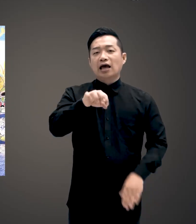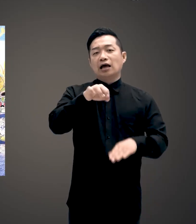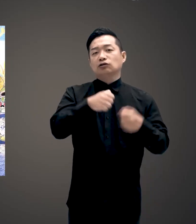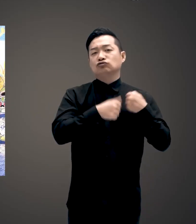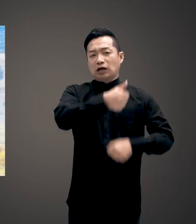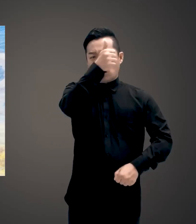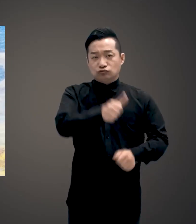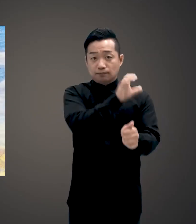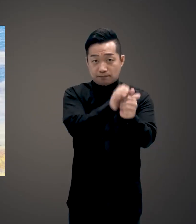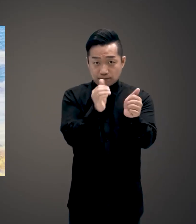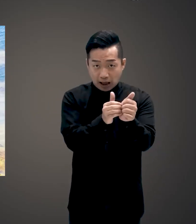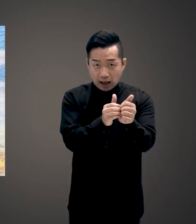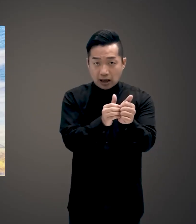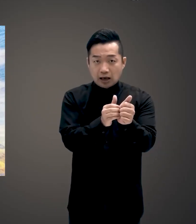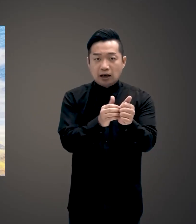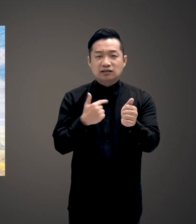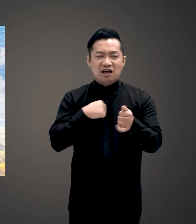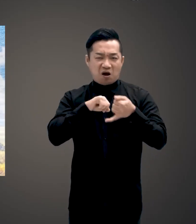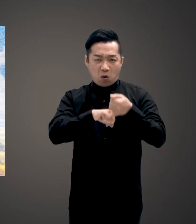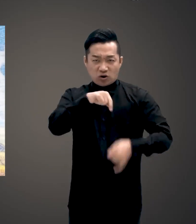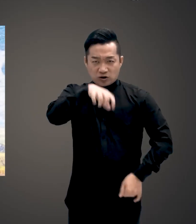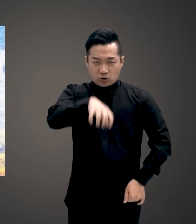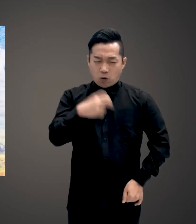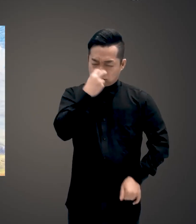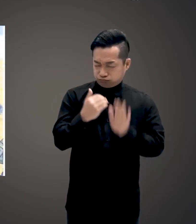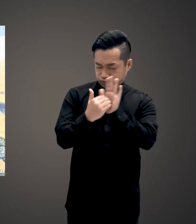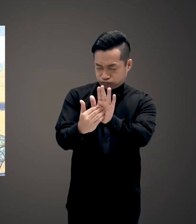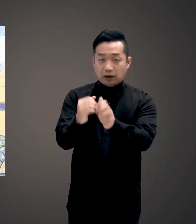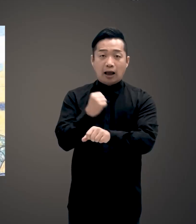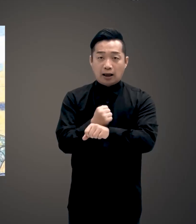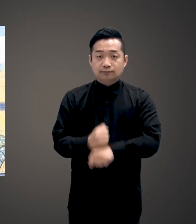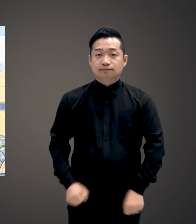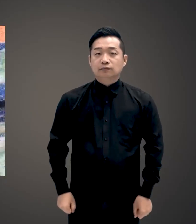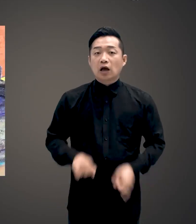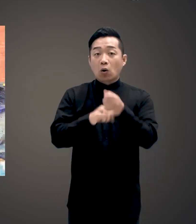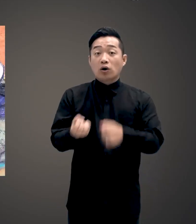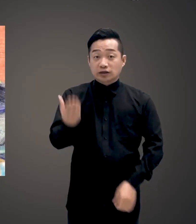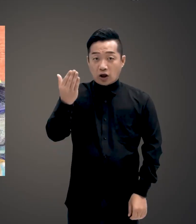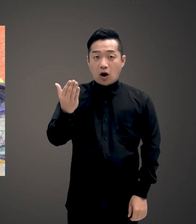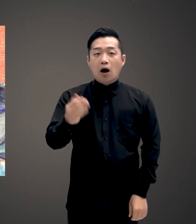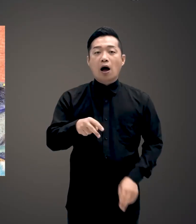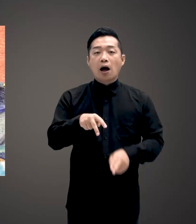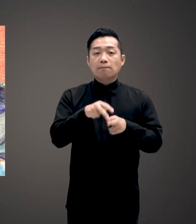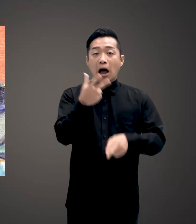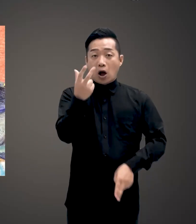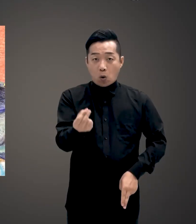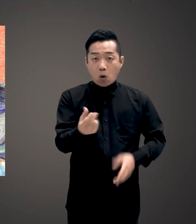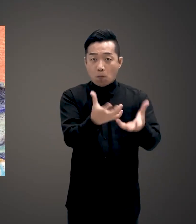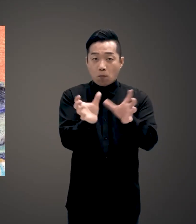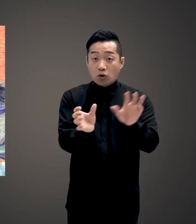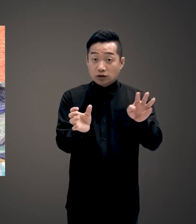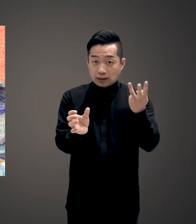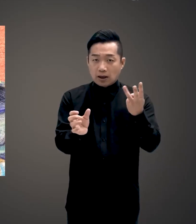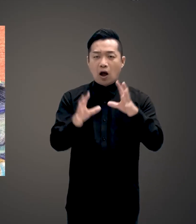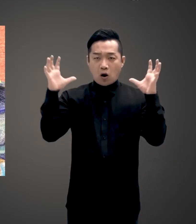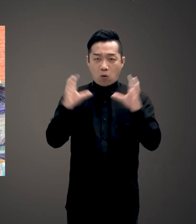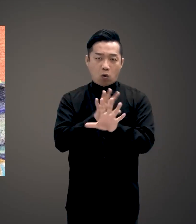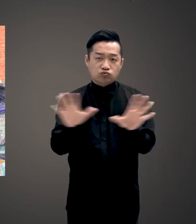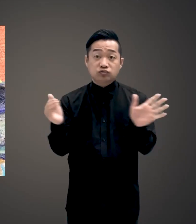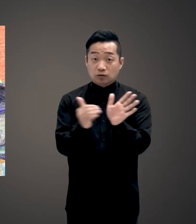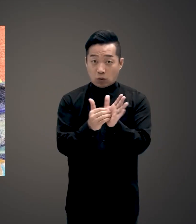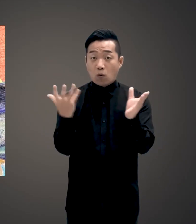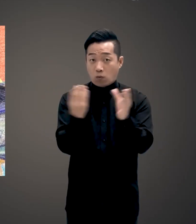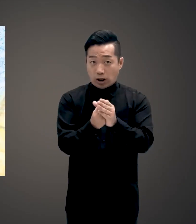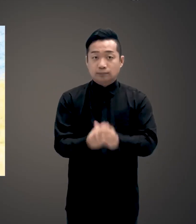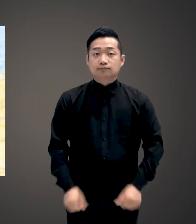맡겨졌습니다. 네, 반드시! 이 갯벌을 지켜내리라! 필승! 말동 별동대 300, 전원 집결